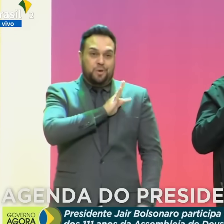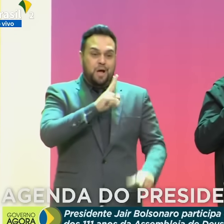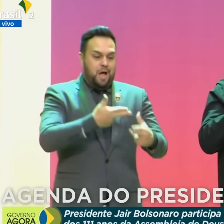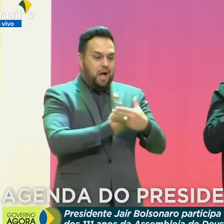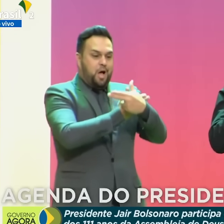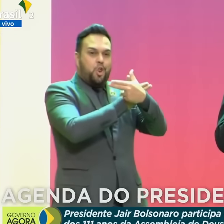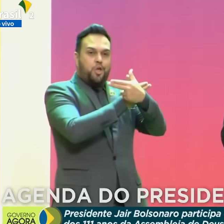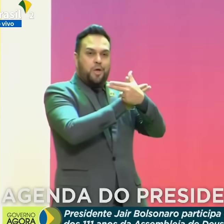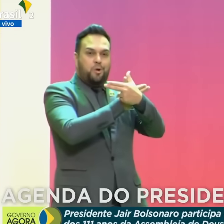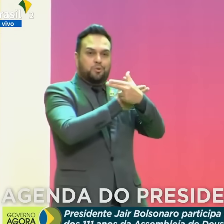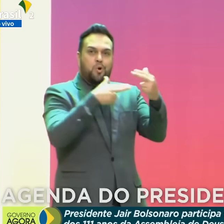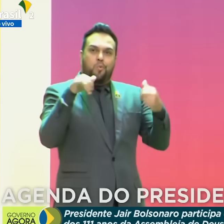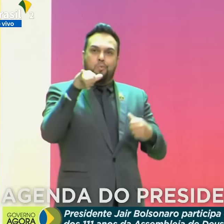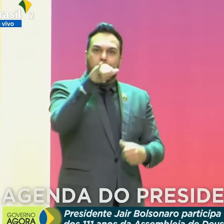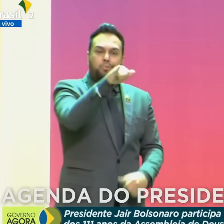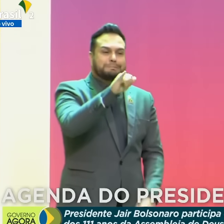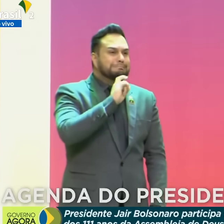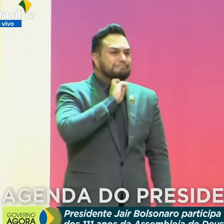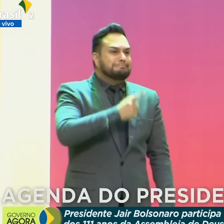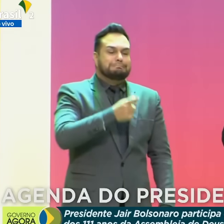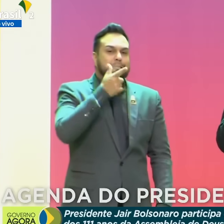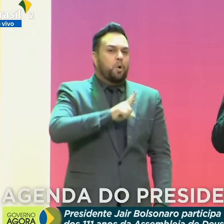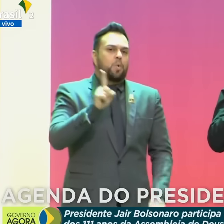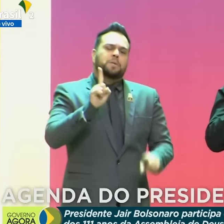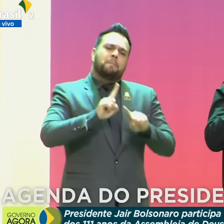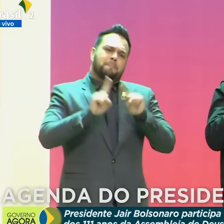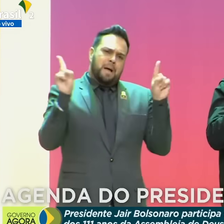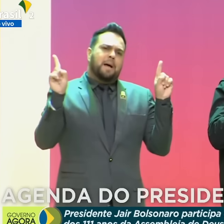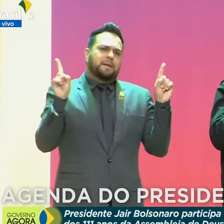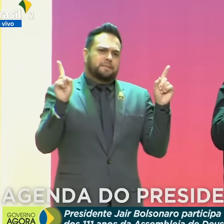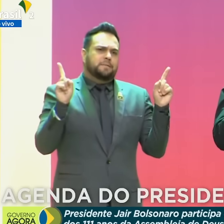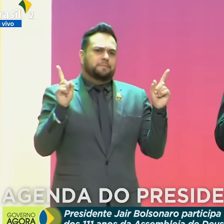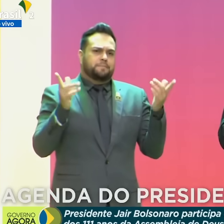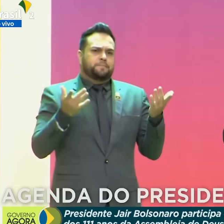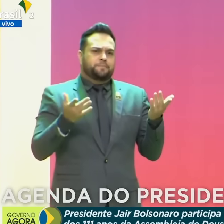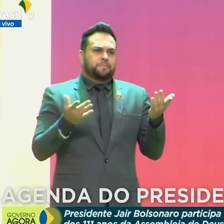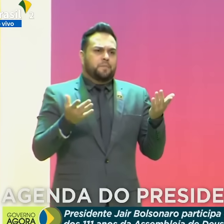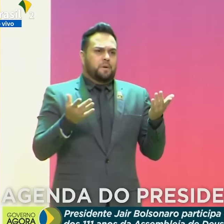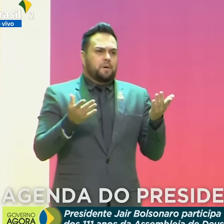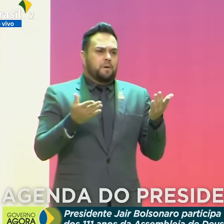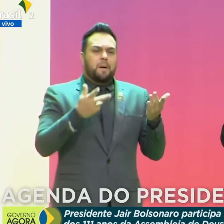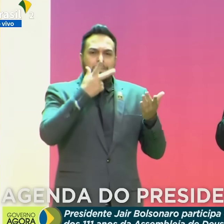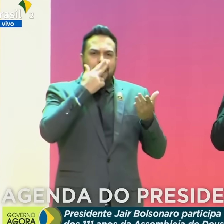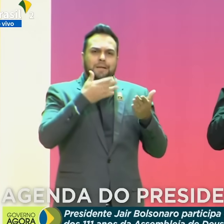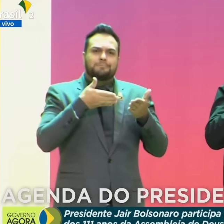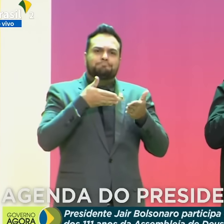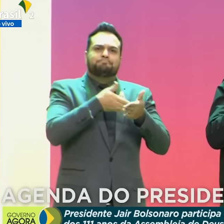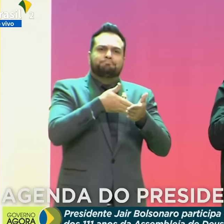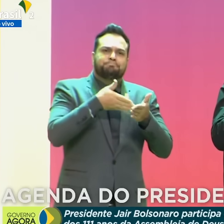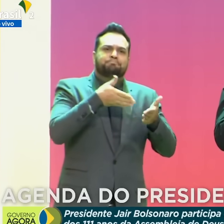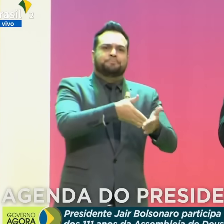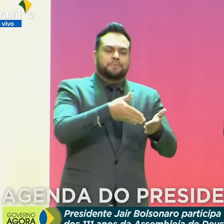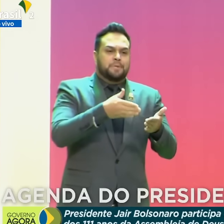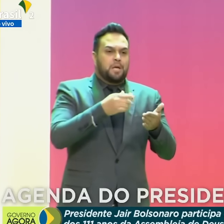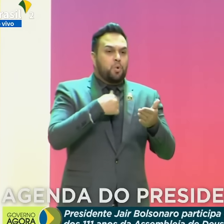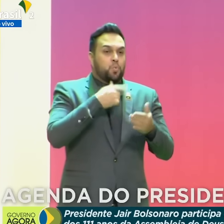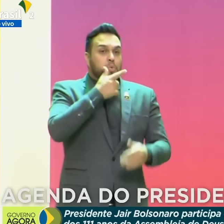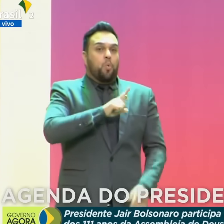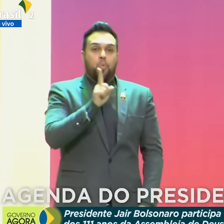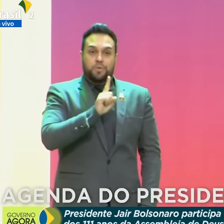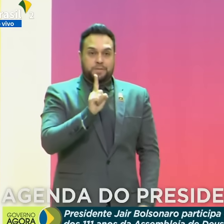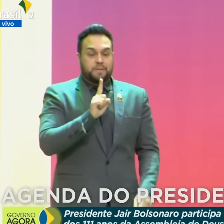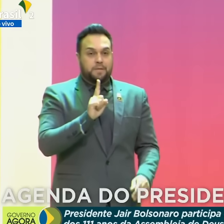sucesso. Mas isso, esse obstáculo, esse insucesso, me